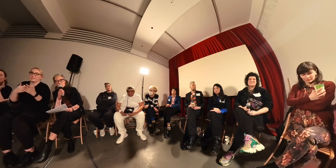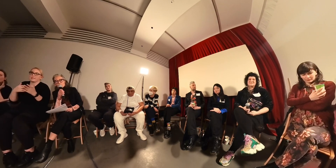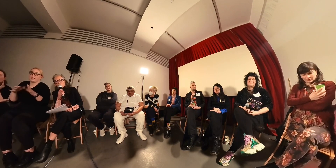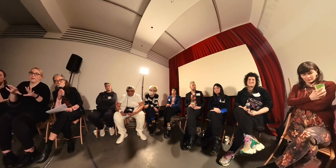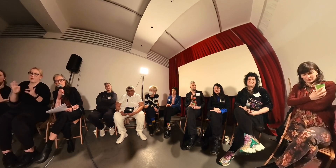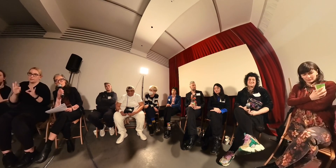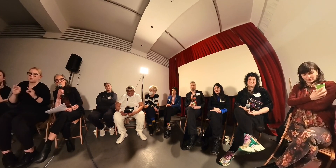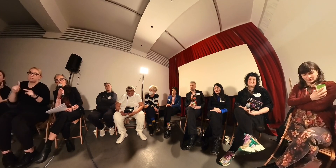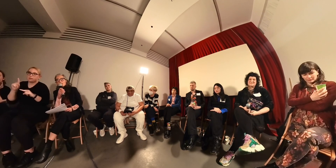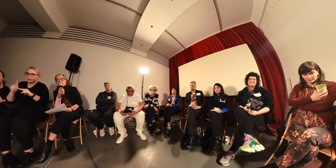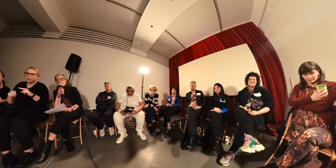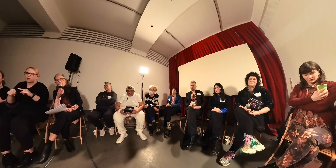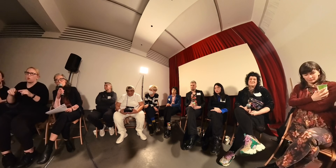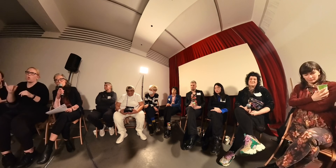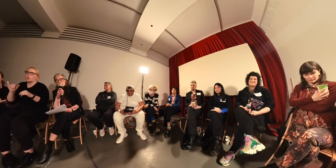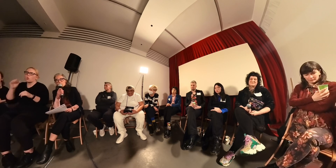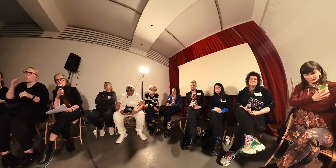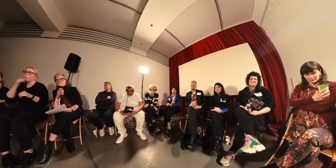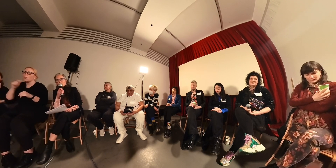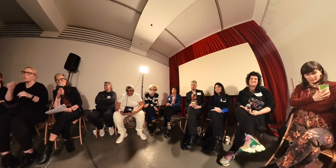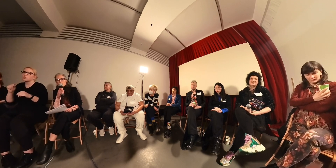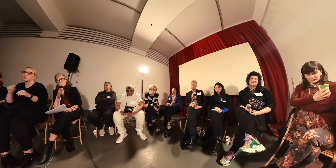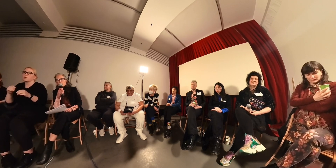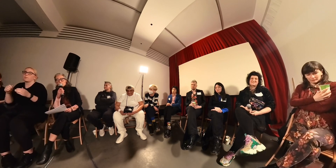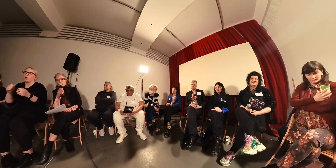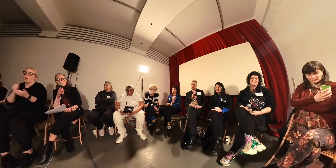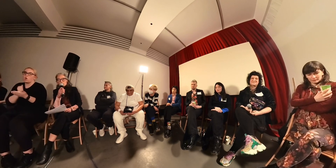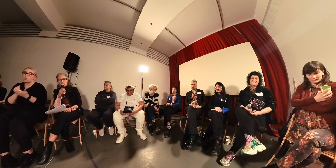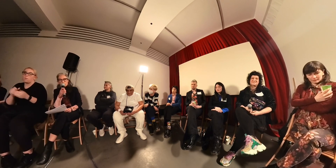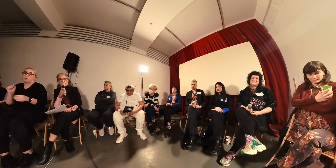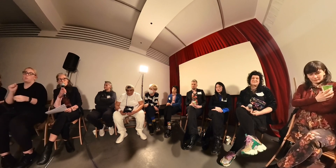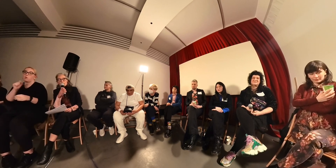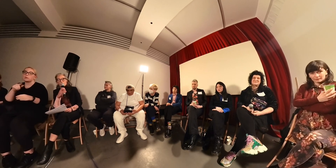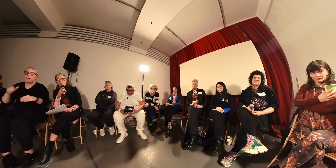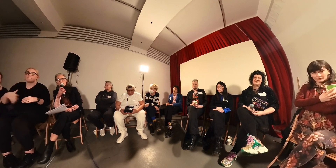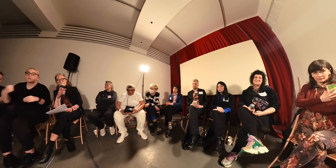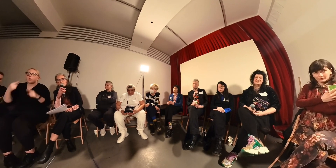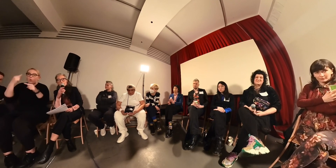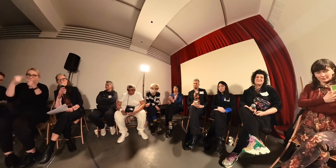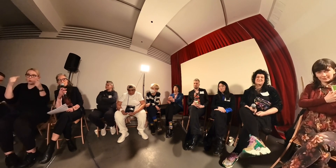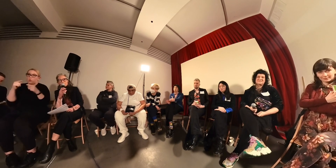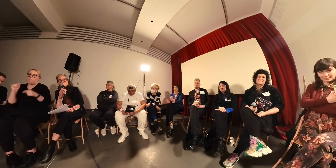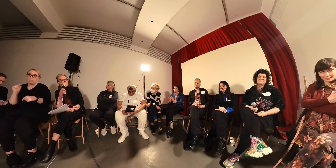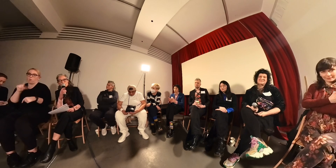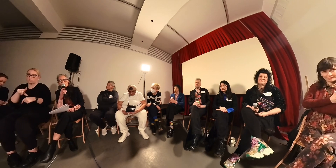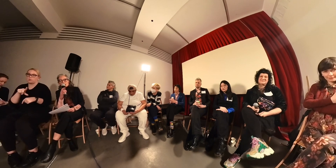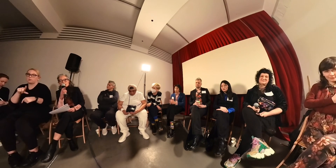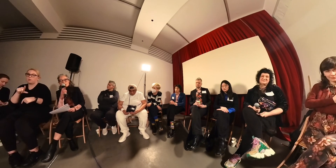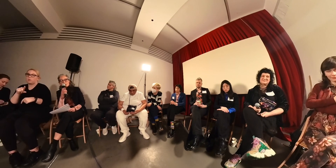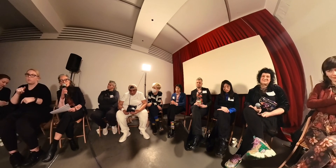stejné neziskovky poslal ten dopis na ministerstvo kultury s tou žádostí, aby vlastně